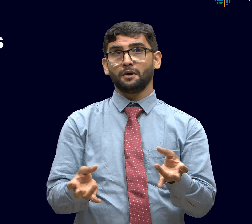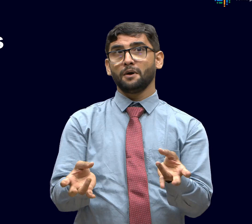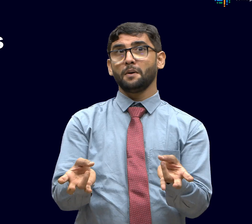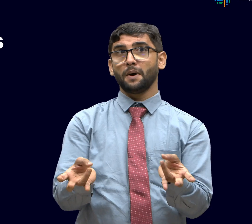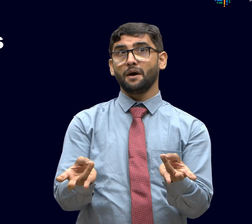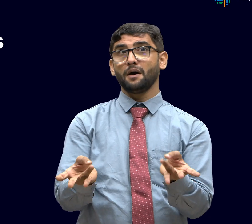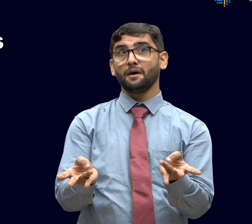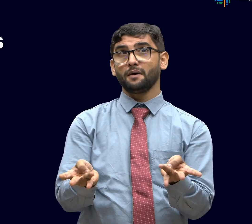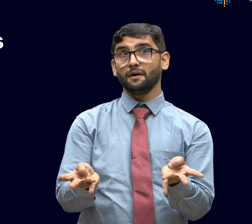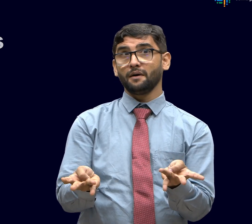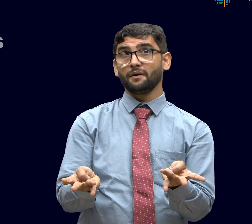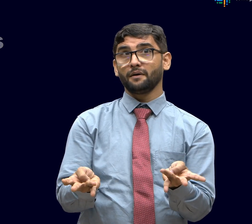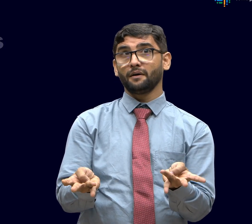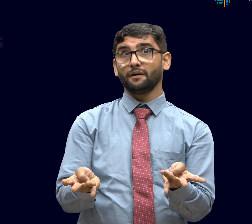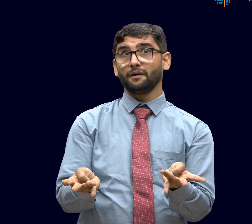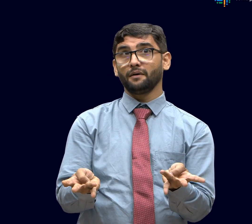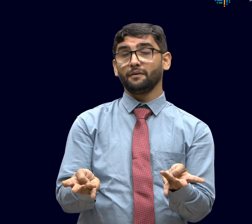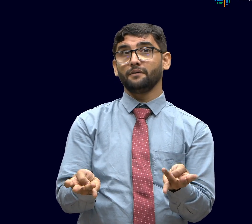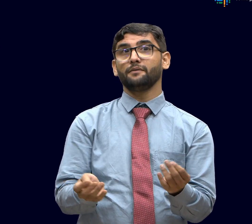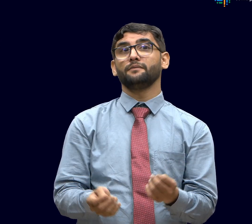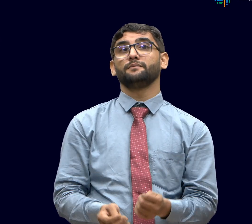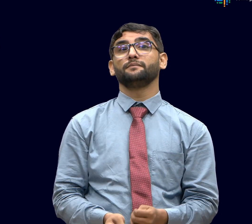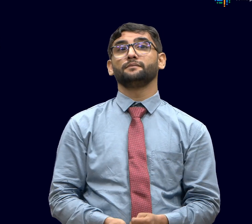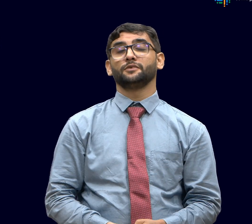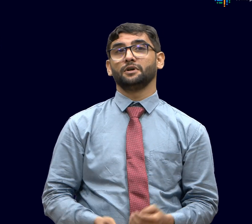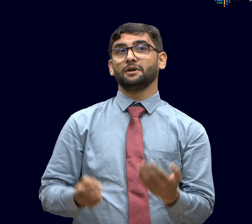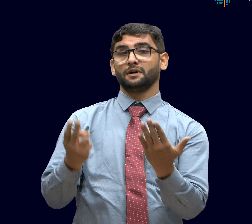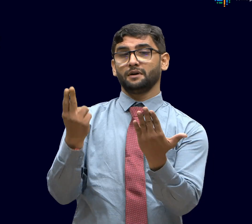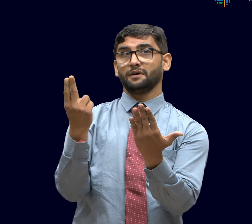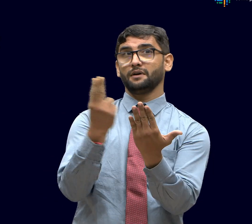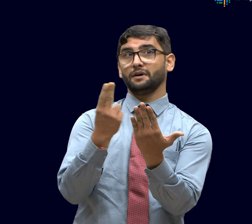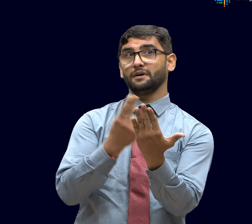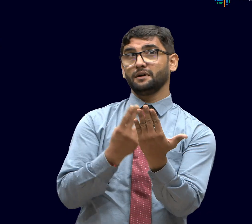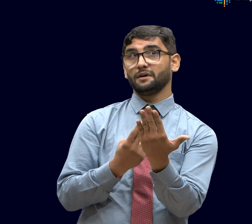ગણિત, ચિત્રકળા,